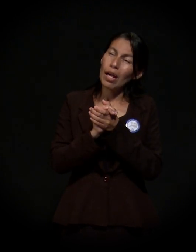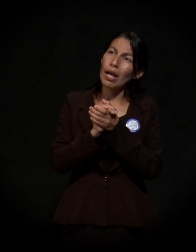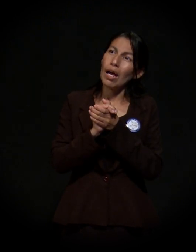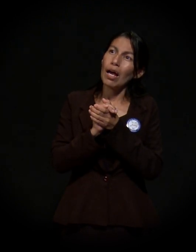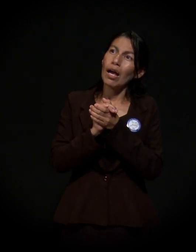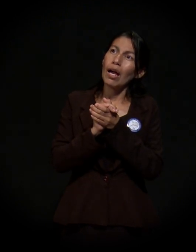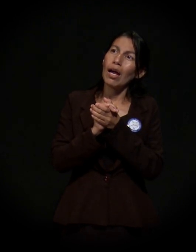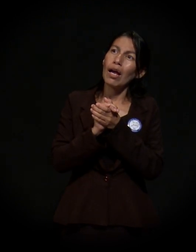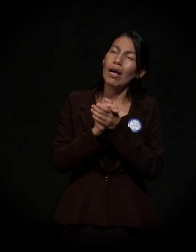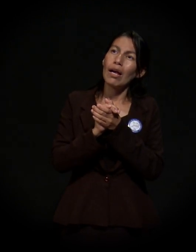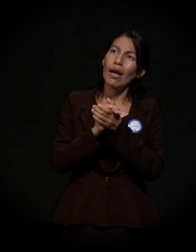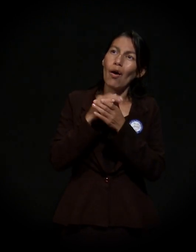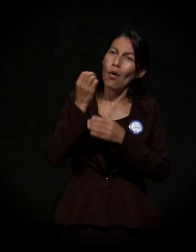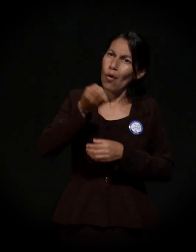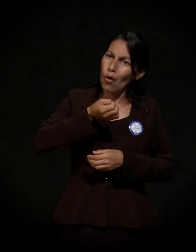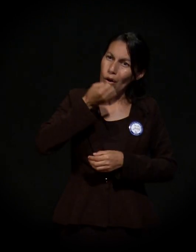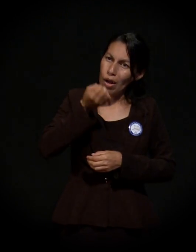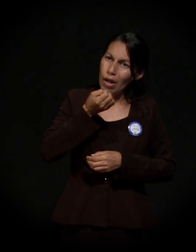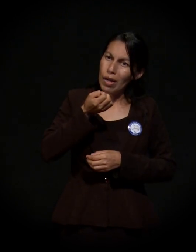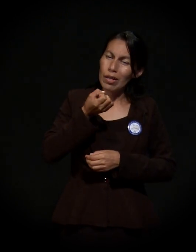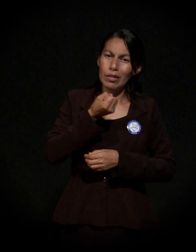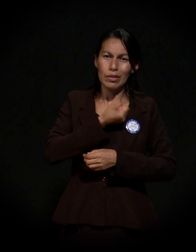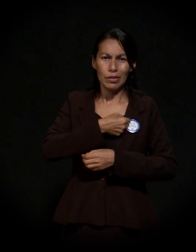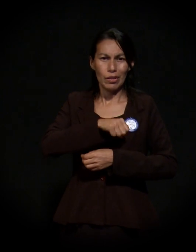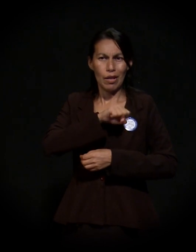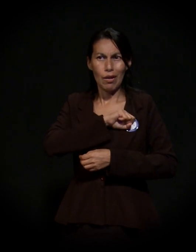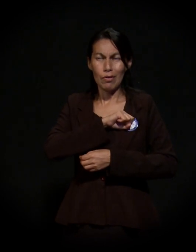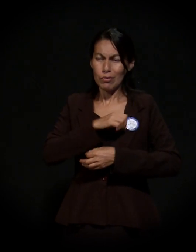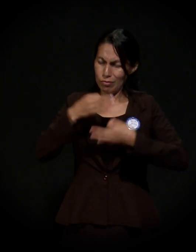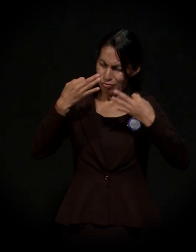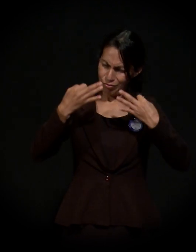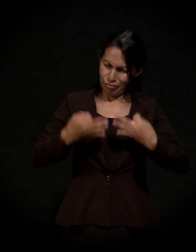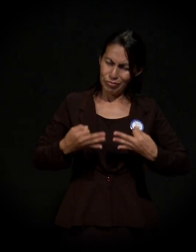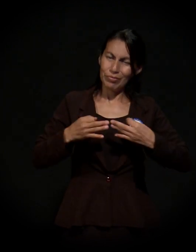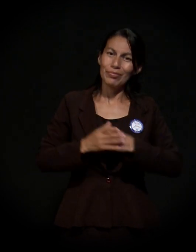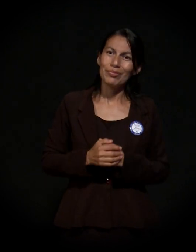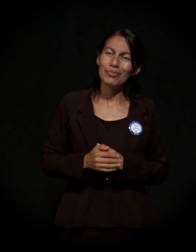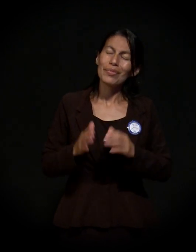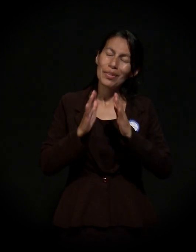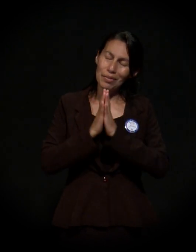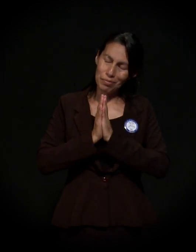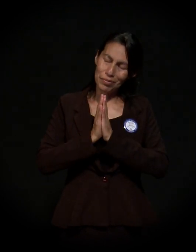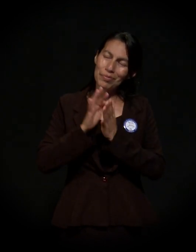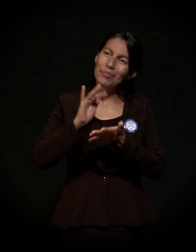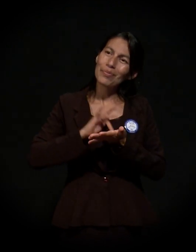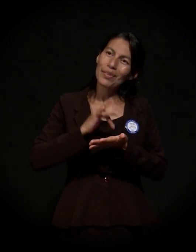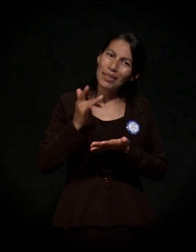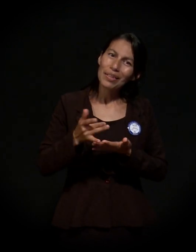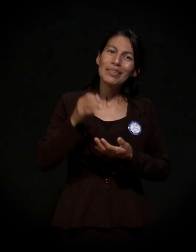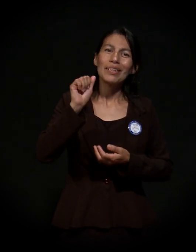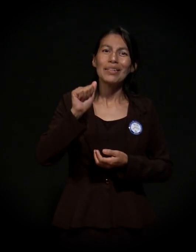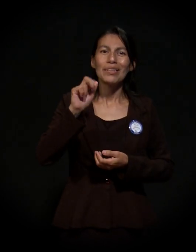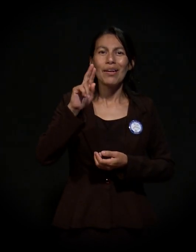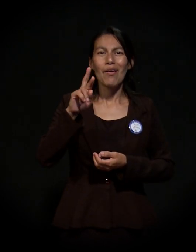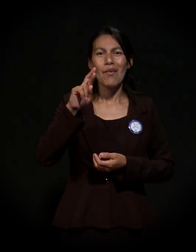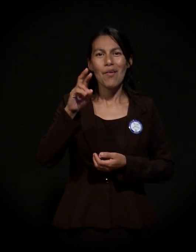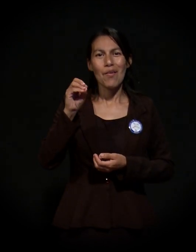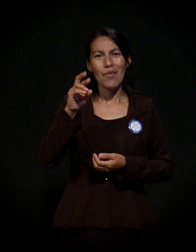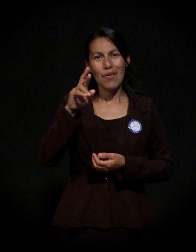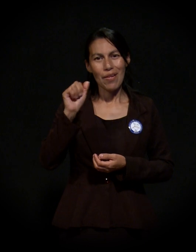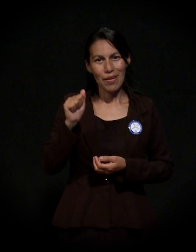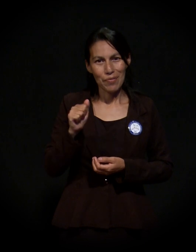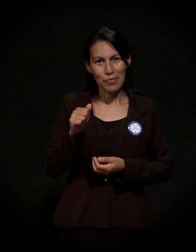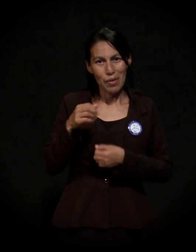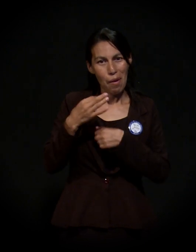recuperen en su salud. Amén, gracias, Aurora. Mientras enviamos nuestros pedidos de